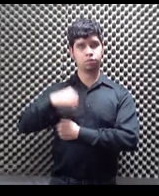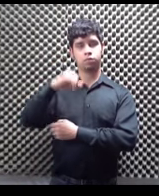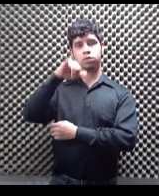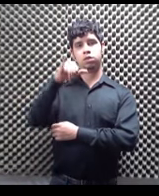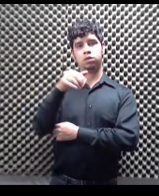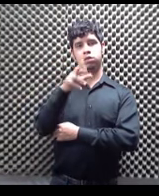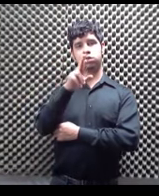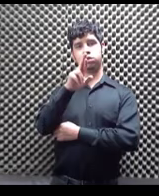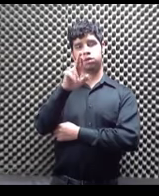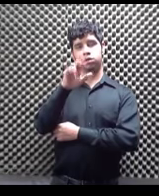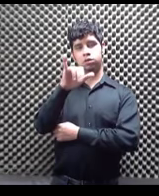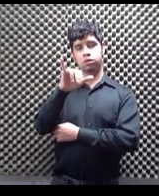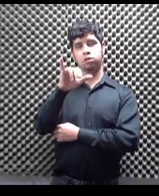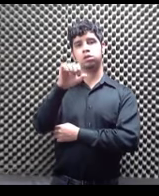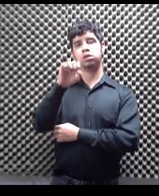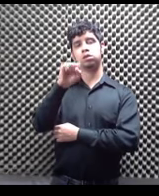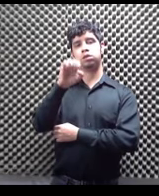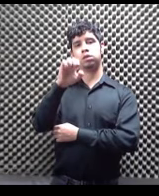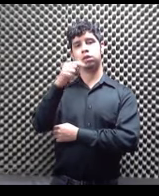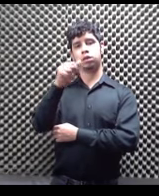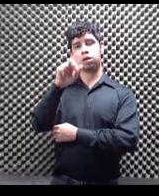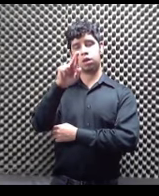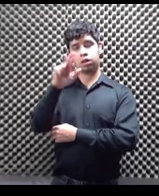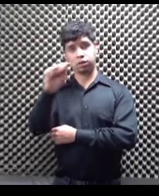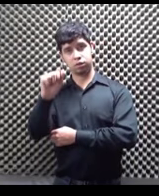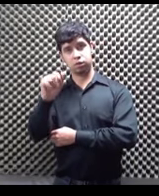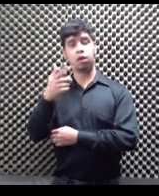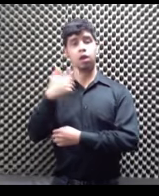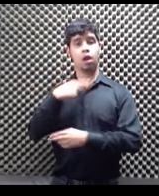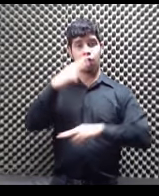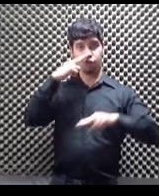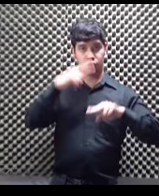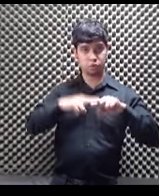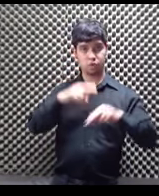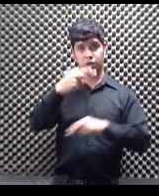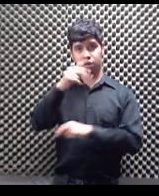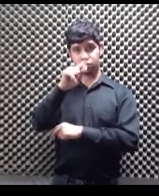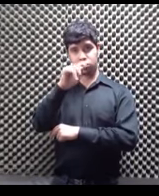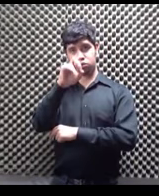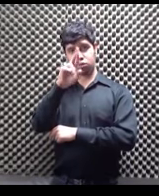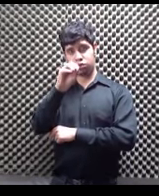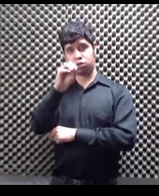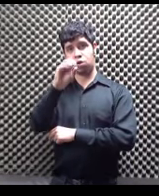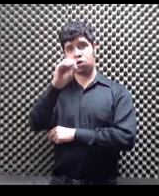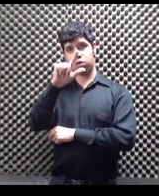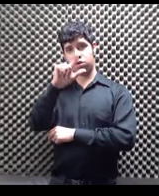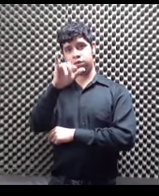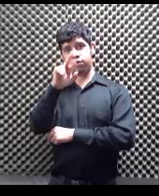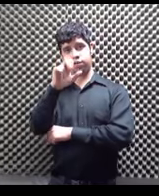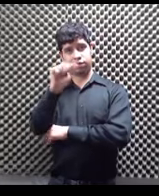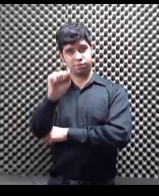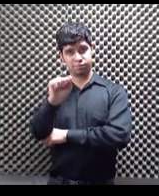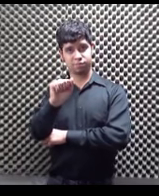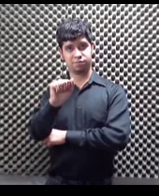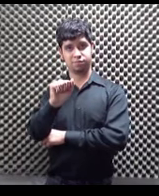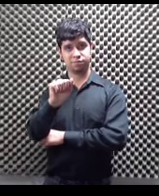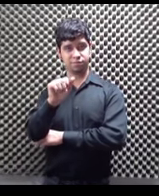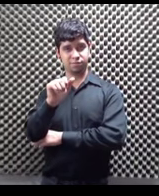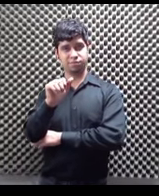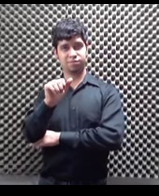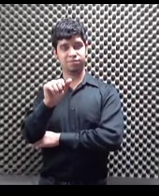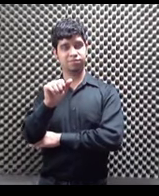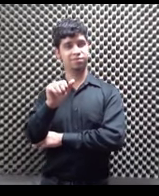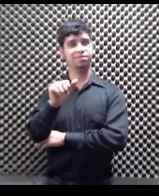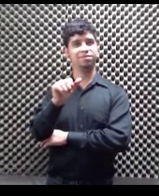Jerry Segarra, el gracioso es Héctor Oliveras. Espérate, déjame ir con calma aquí para que José